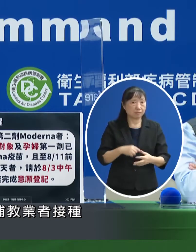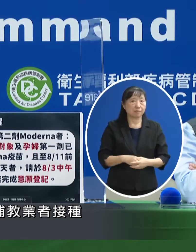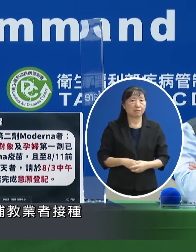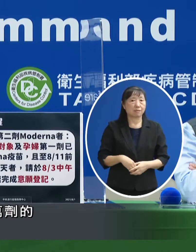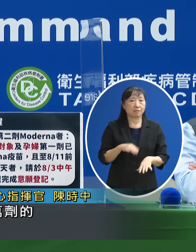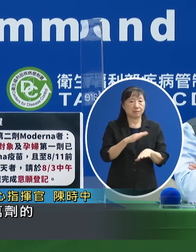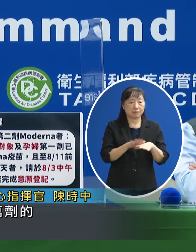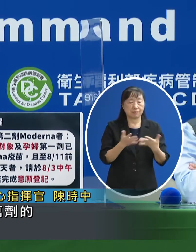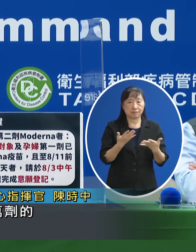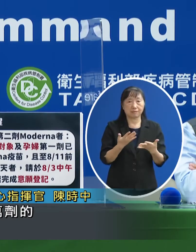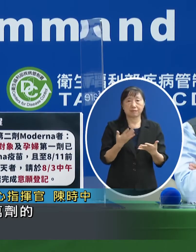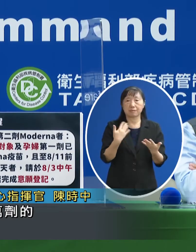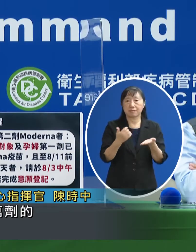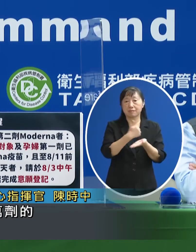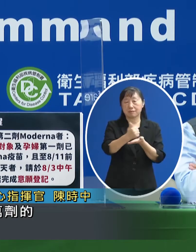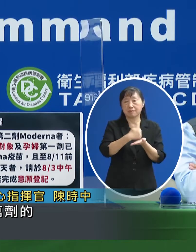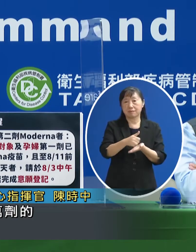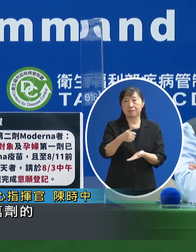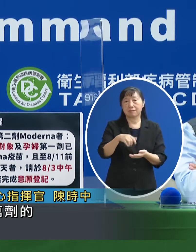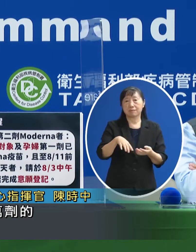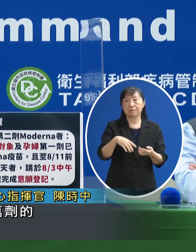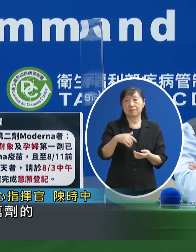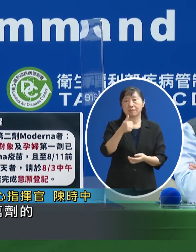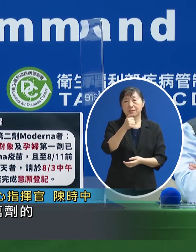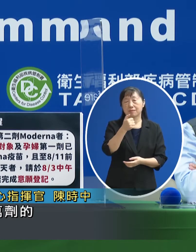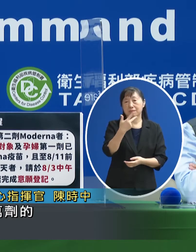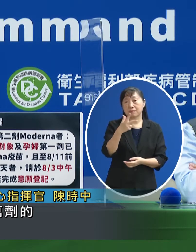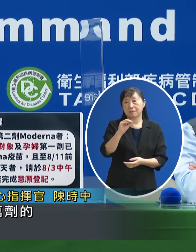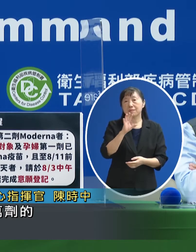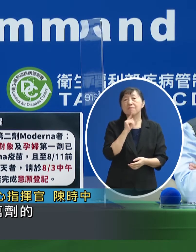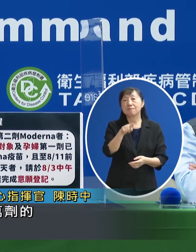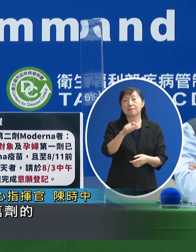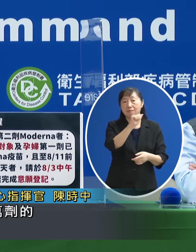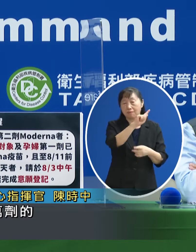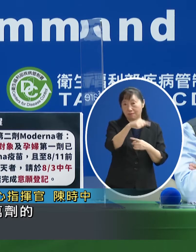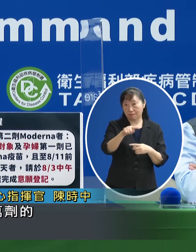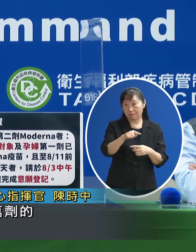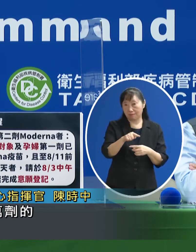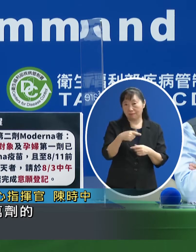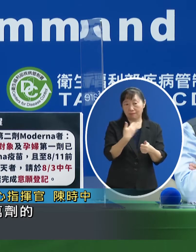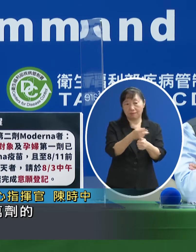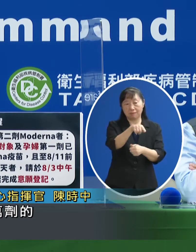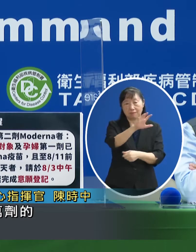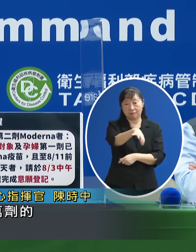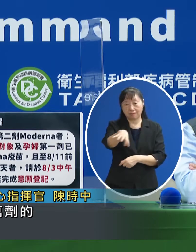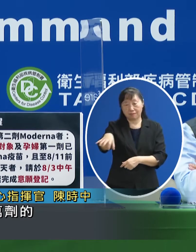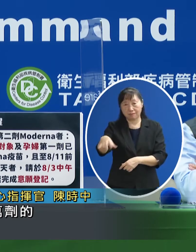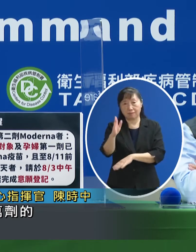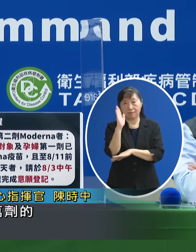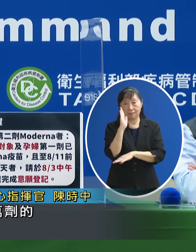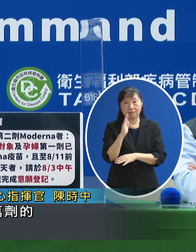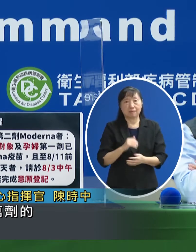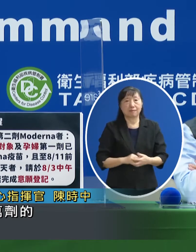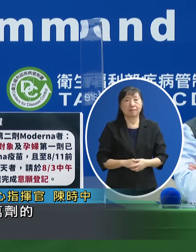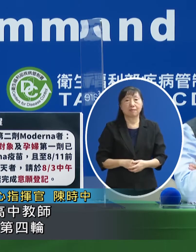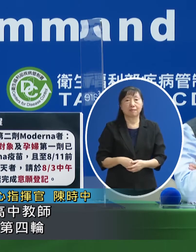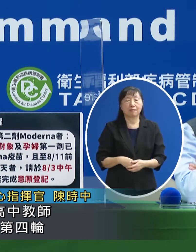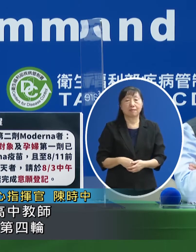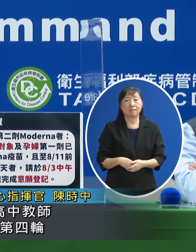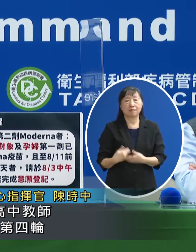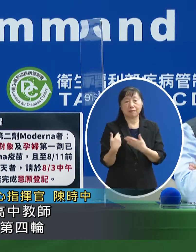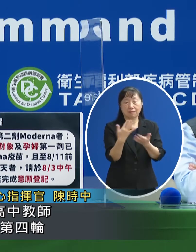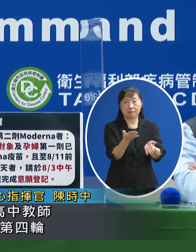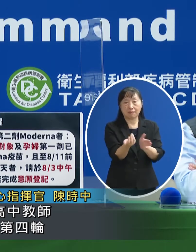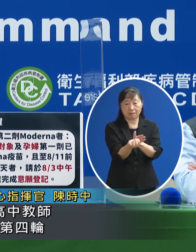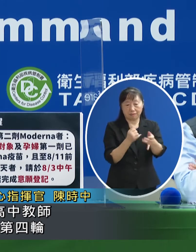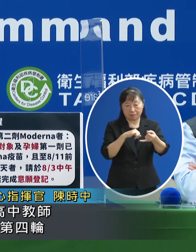我们会配送52.57万剂的 AZ 疫苗供地方政府哈提供。预